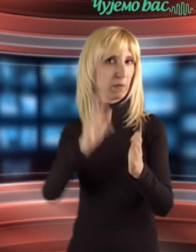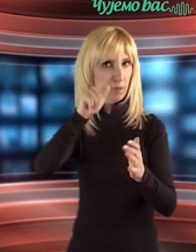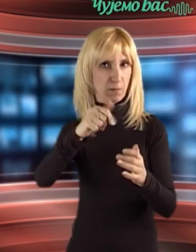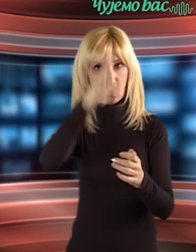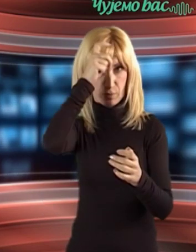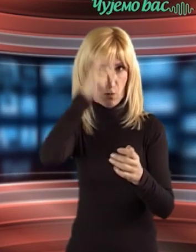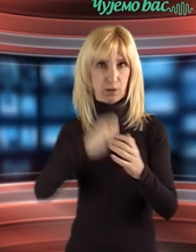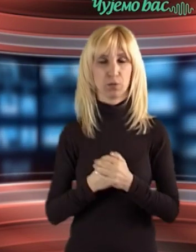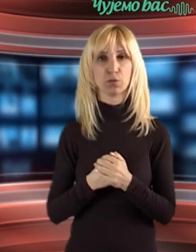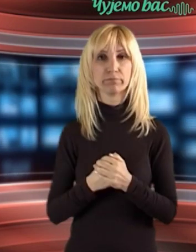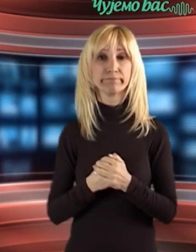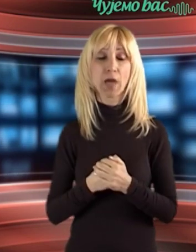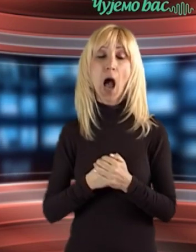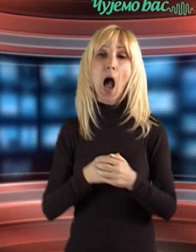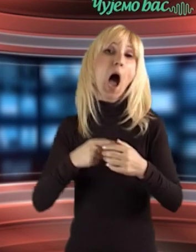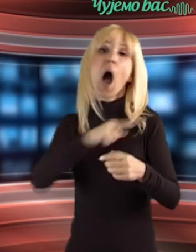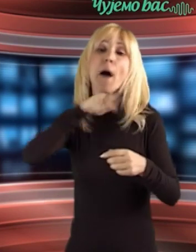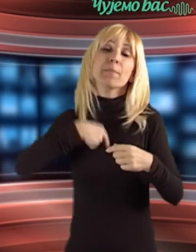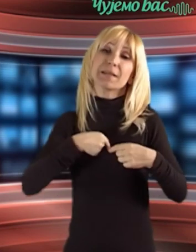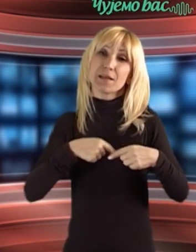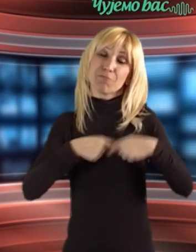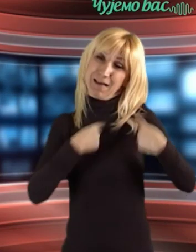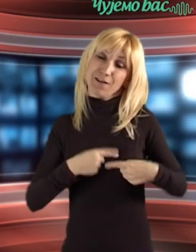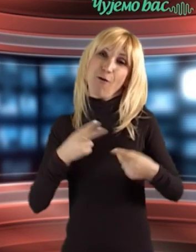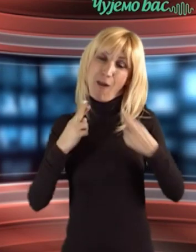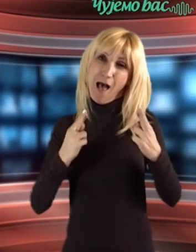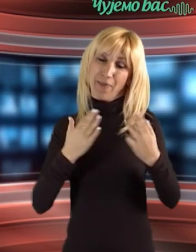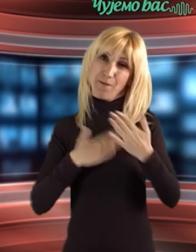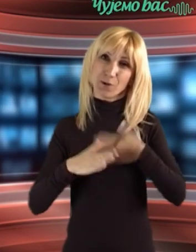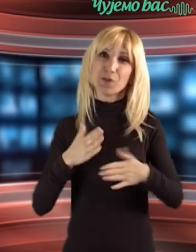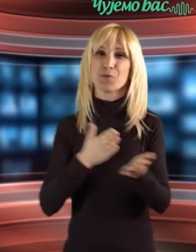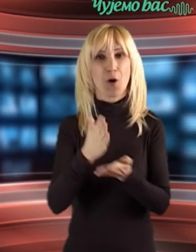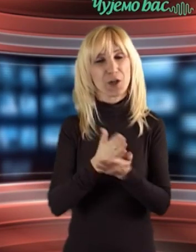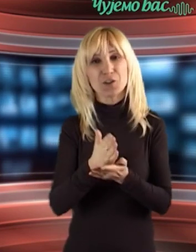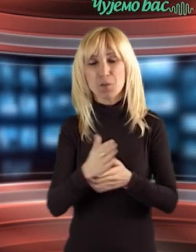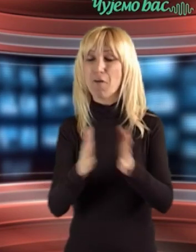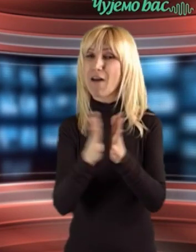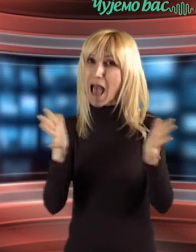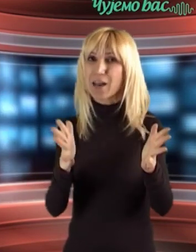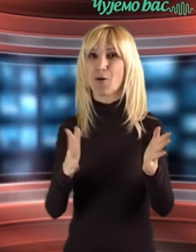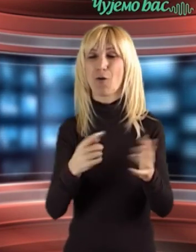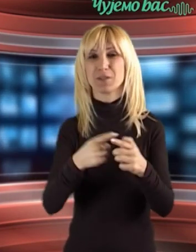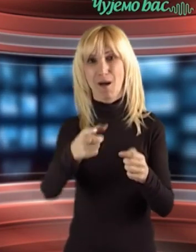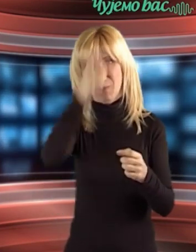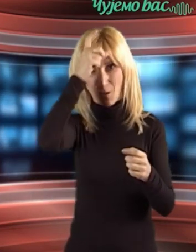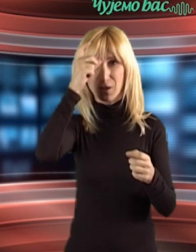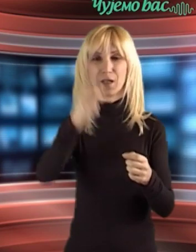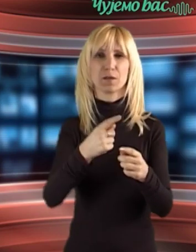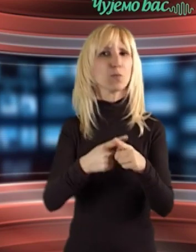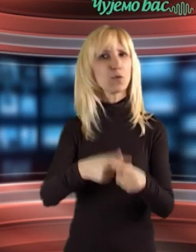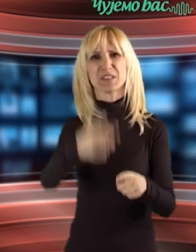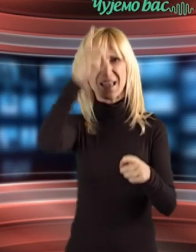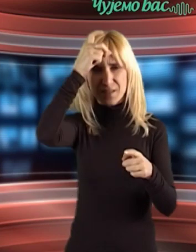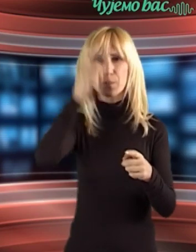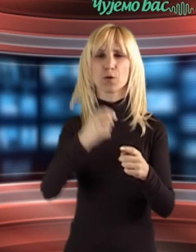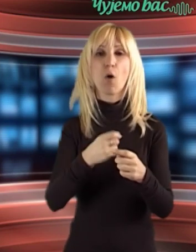u Beogradu. Mi se iskreno nadamo da će se ovom događaju, zaista velikom za Beograd i za Srbiju